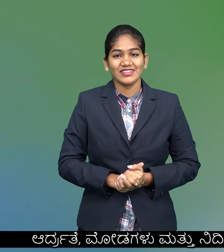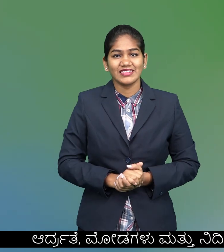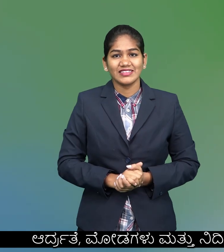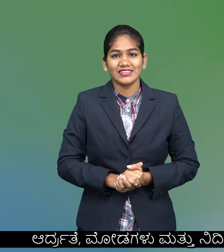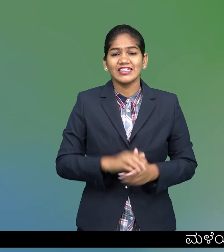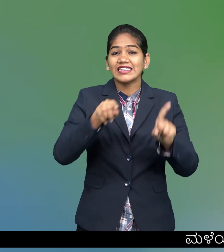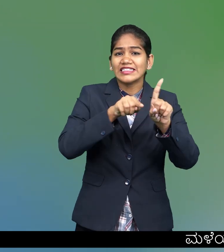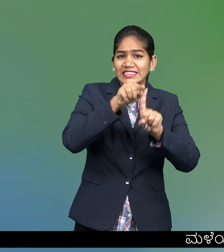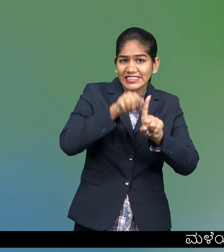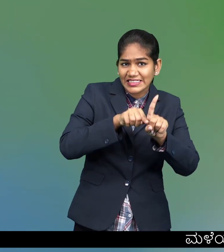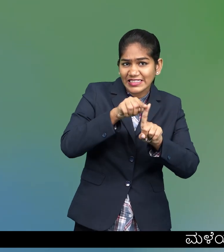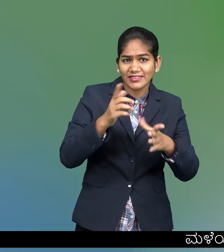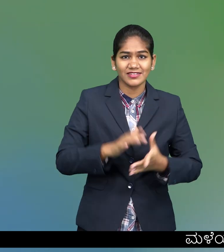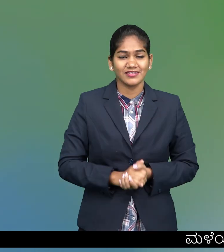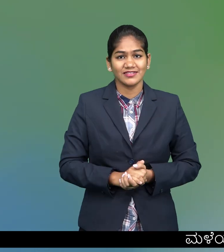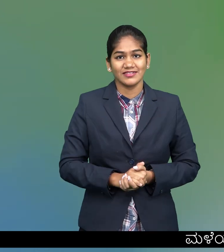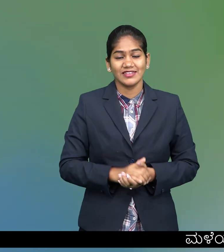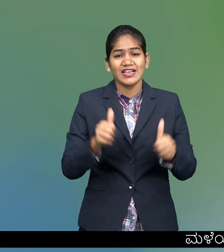ಮೇಲೆ ಮಳೆಯಂತಹ ಅಂಶಗಳ